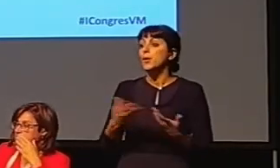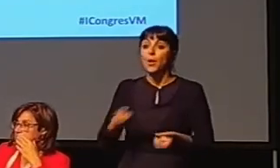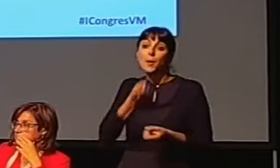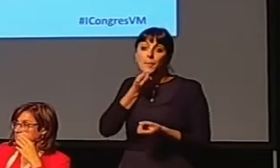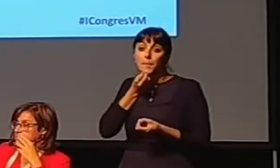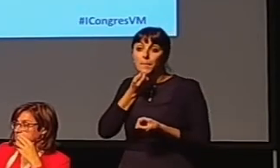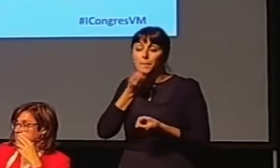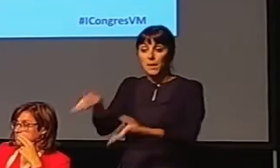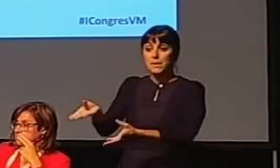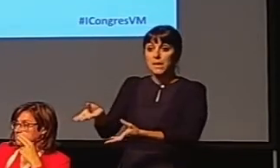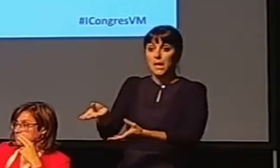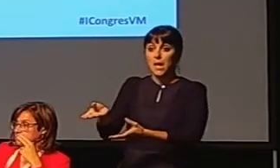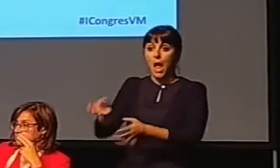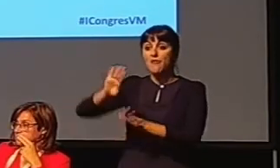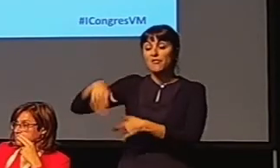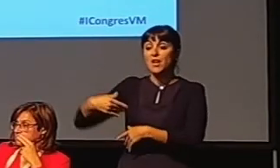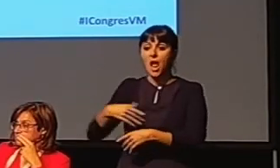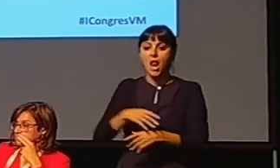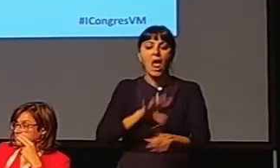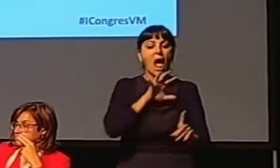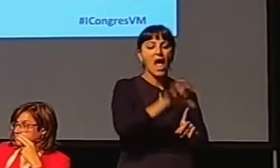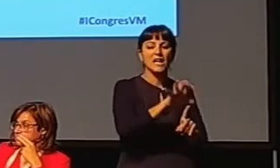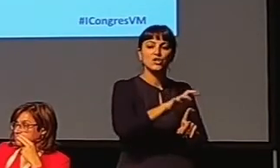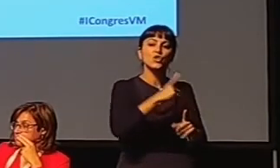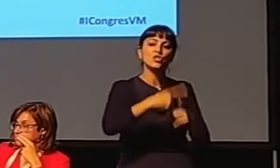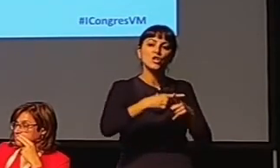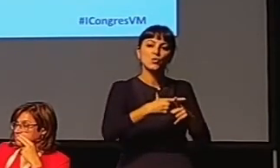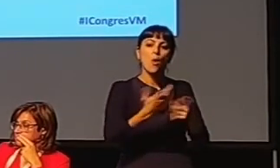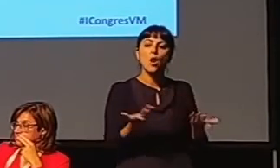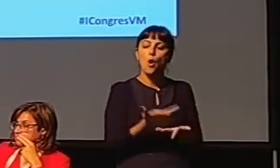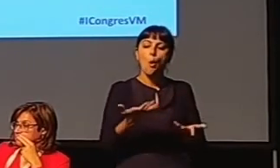les agressions sexuals?